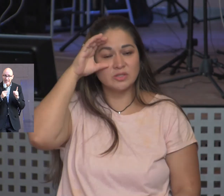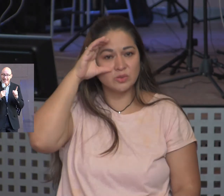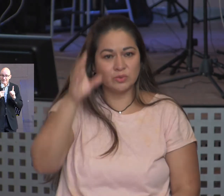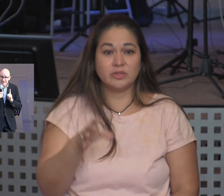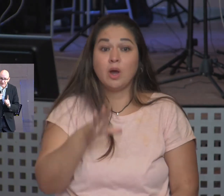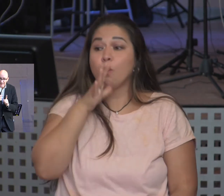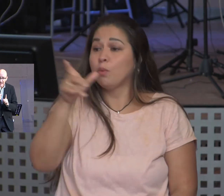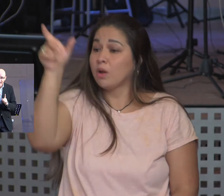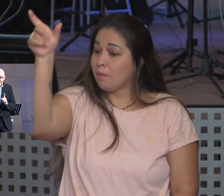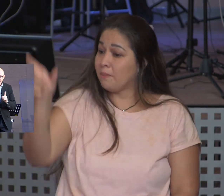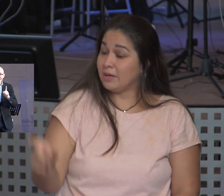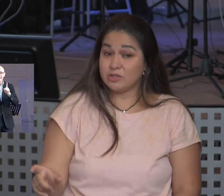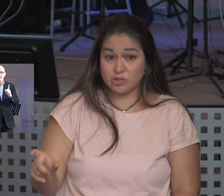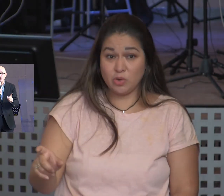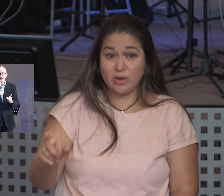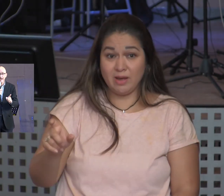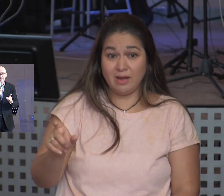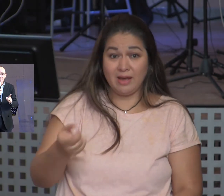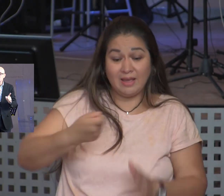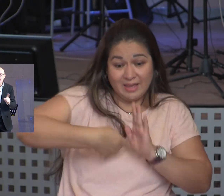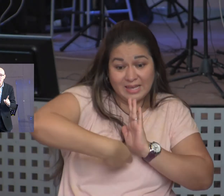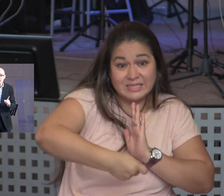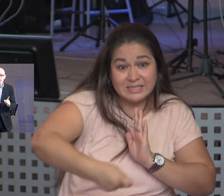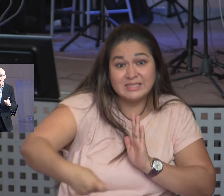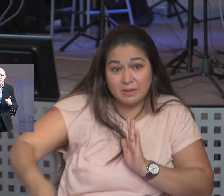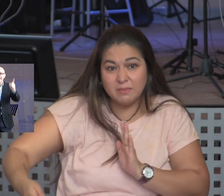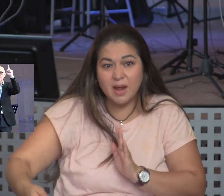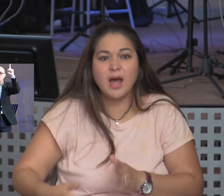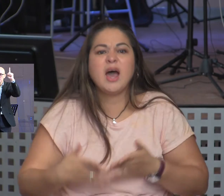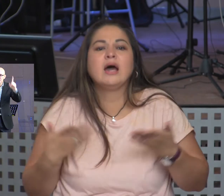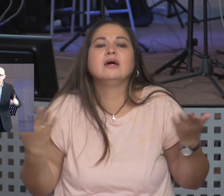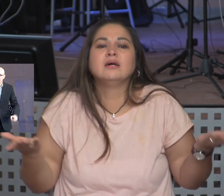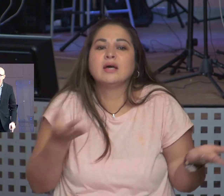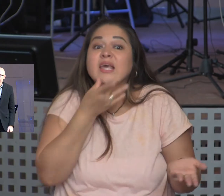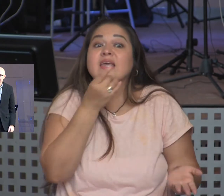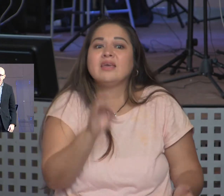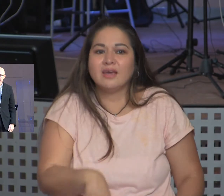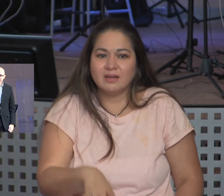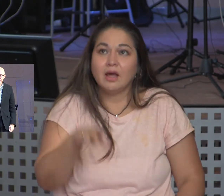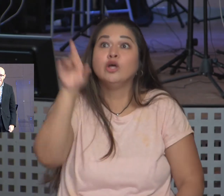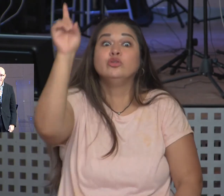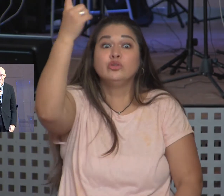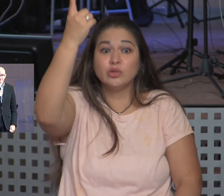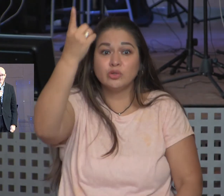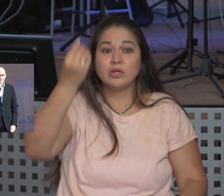sembrando en mi vida y en la tuya, no es otro que Dios mismo.